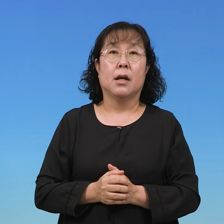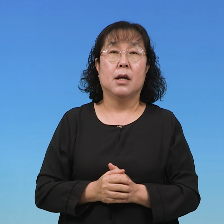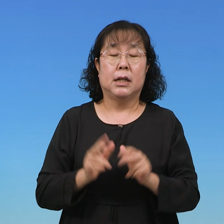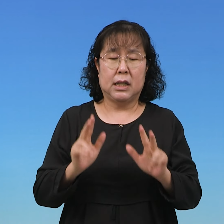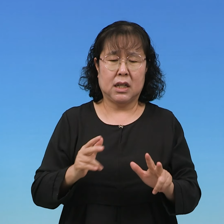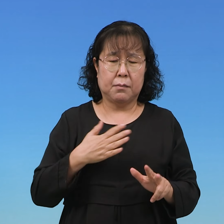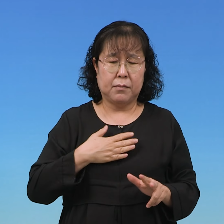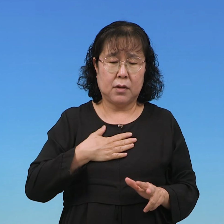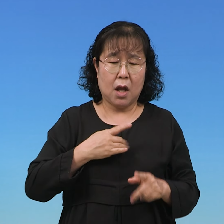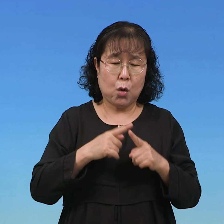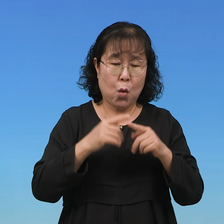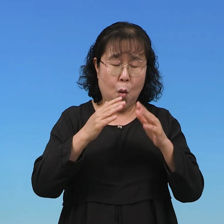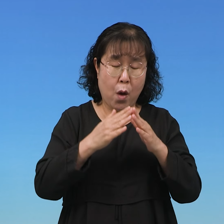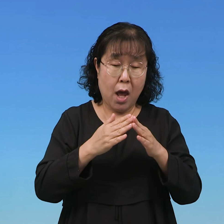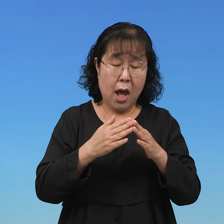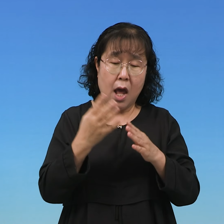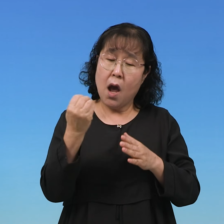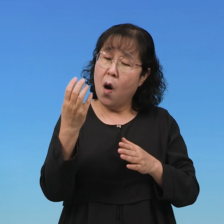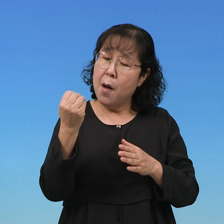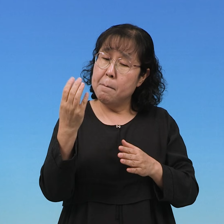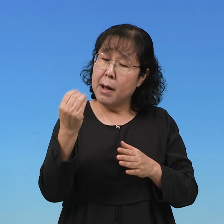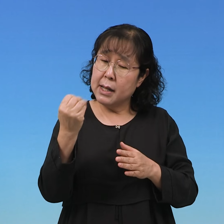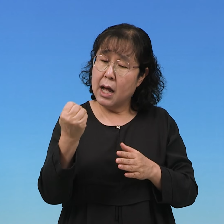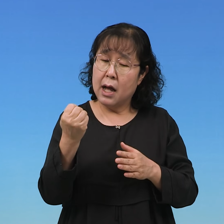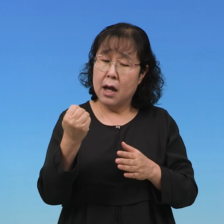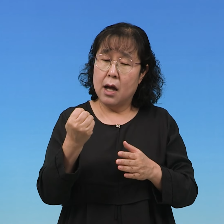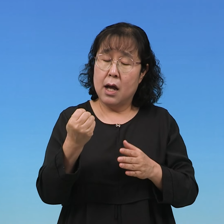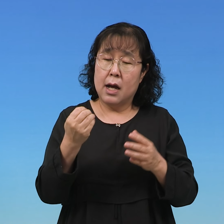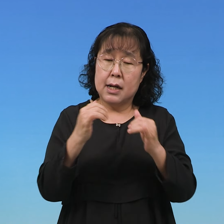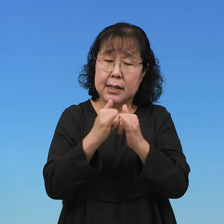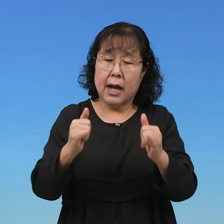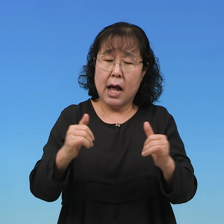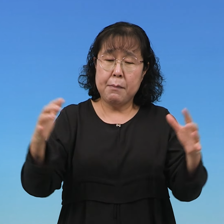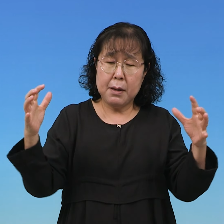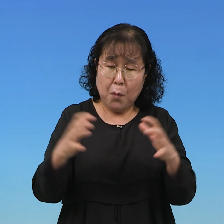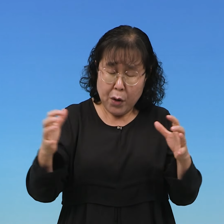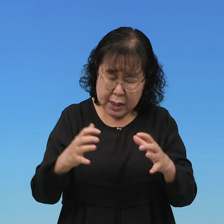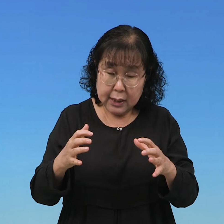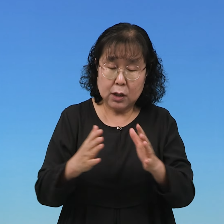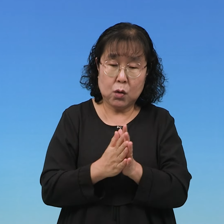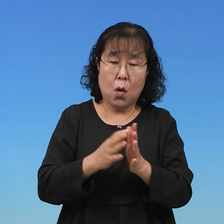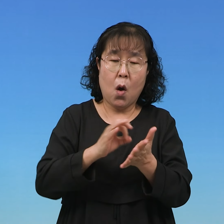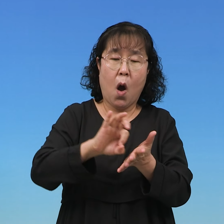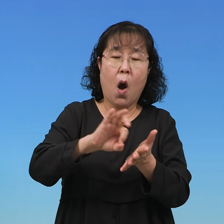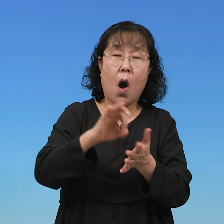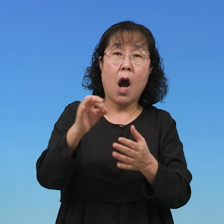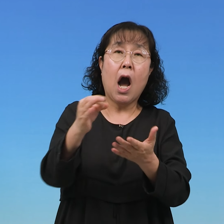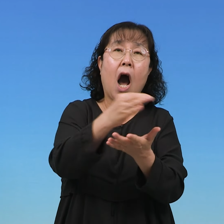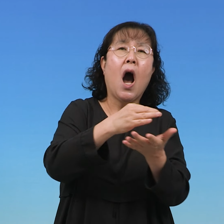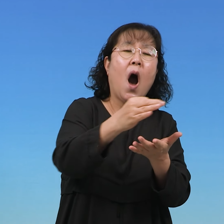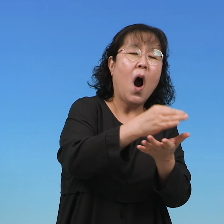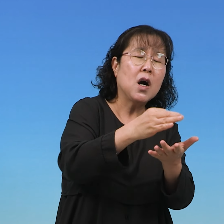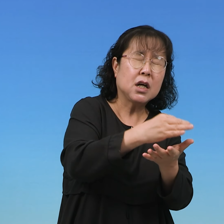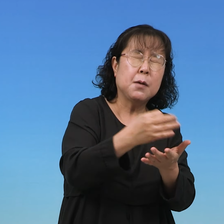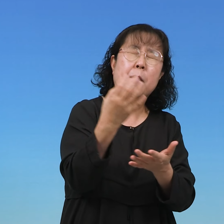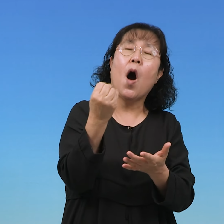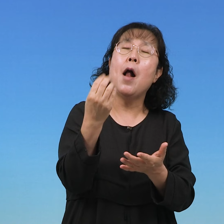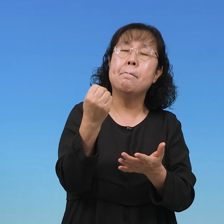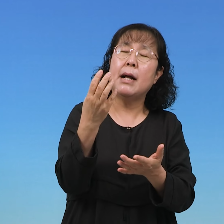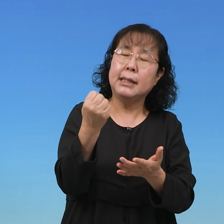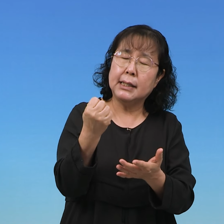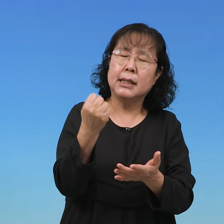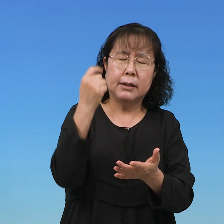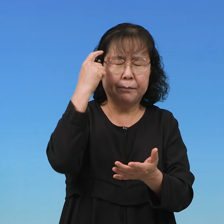지금 얼마나 모이고 있나, 숫자가 늘고 있나, 헌금이 지금 늘고 있나, 이런 것에만 집중하는 게 아니라 우리 교회에는